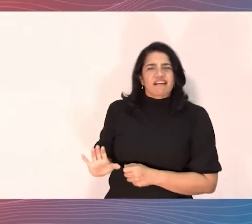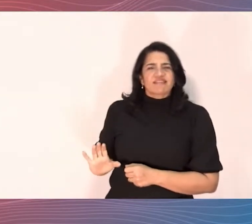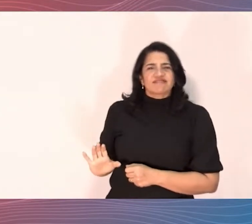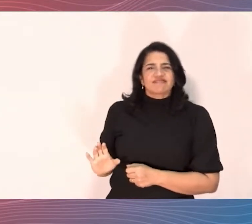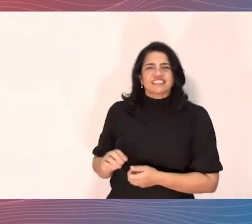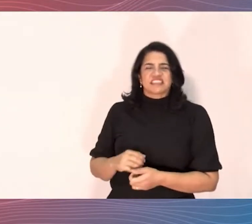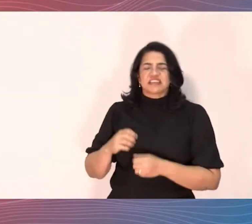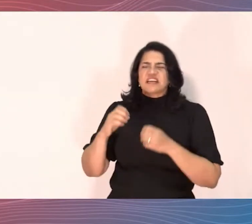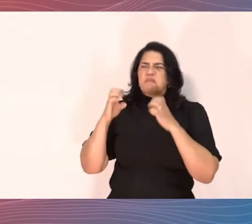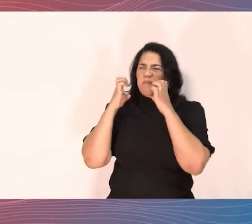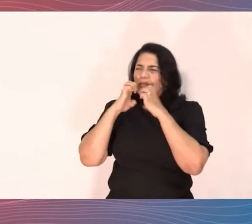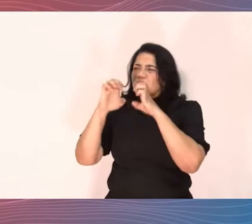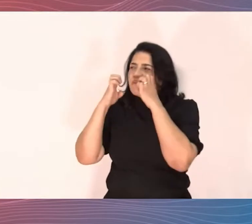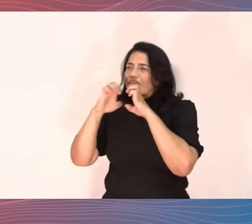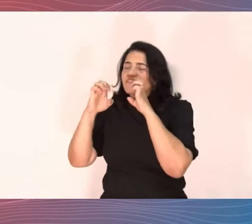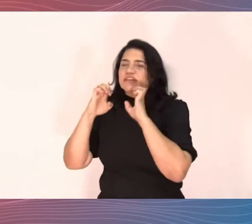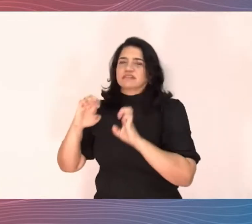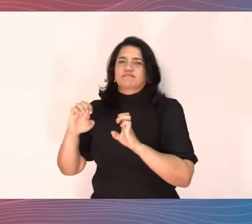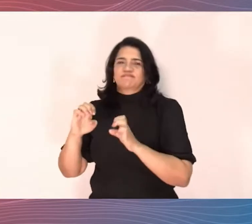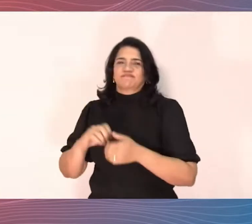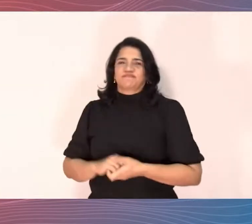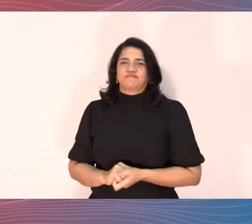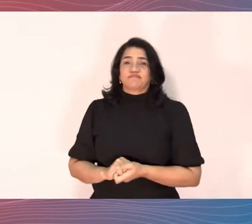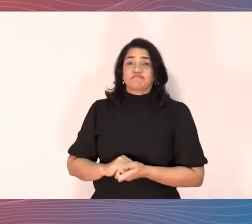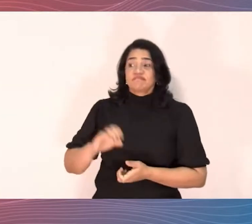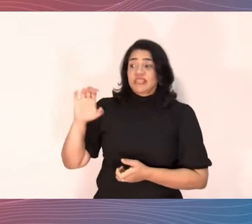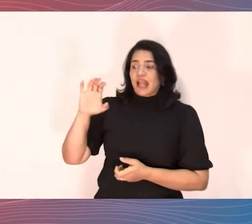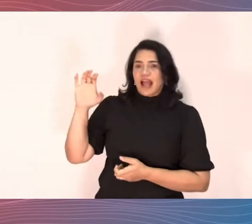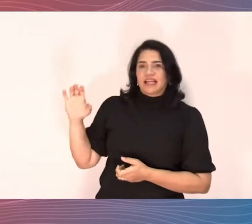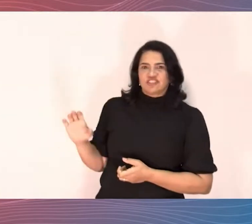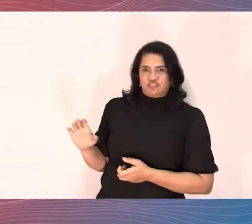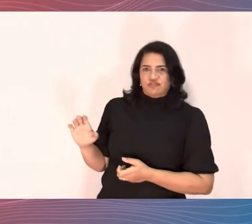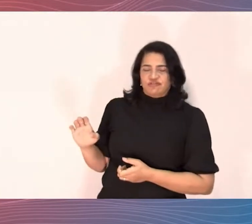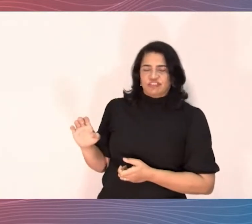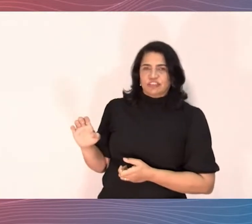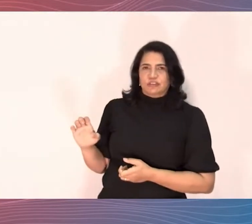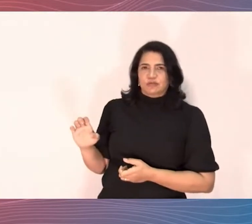A região 6 foi para Angola.